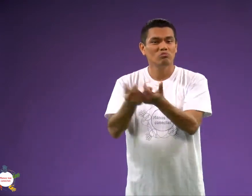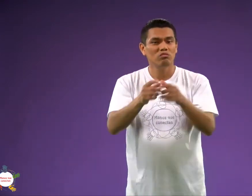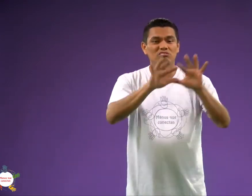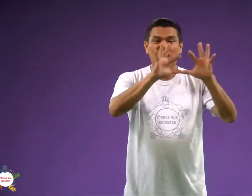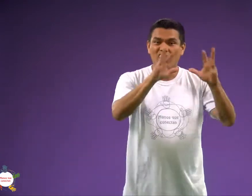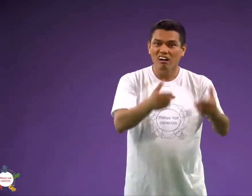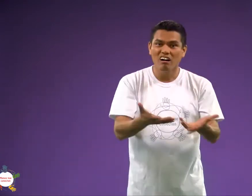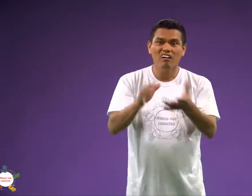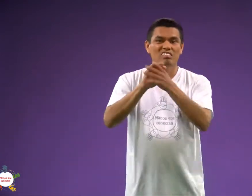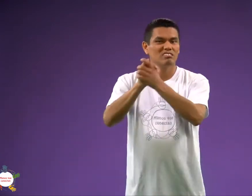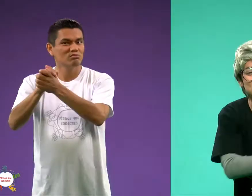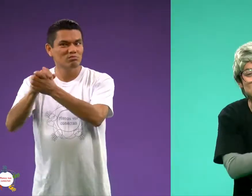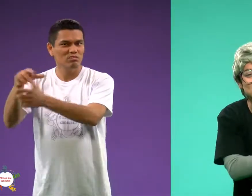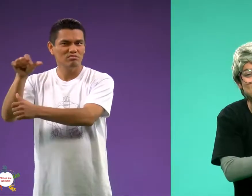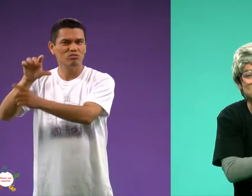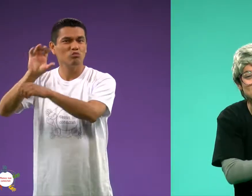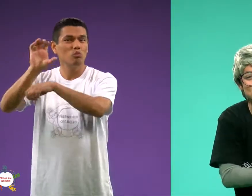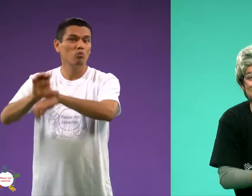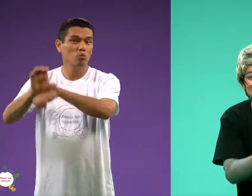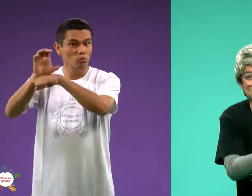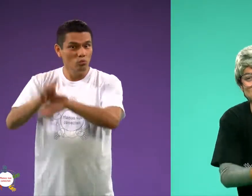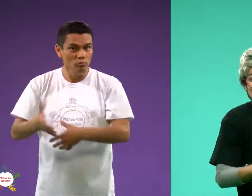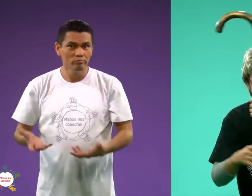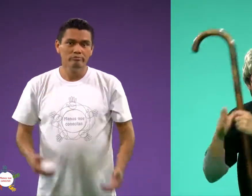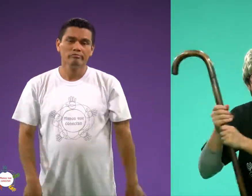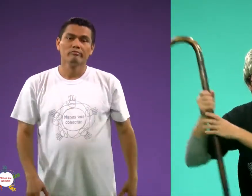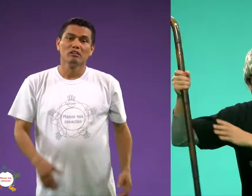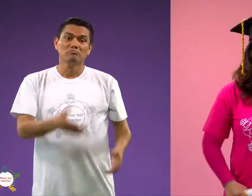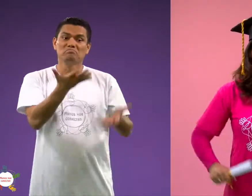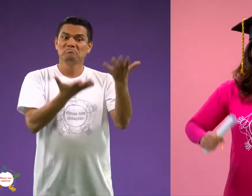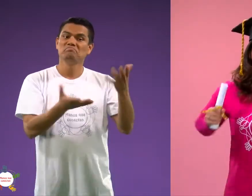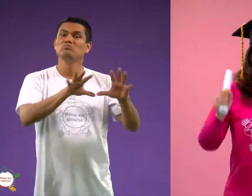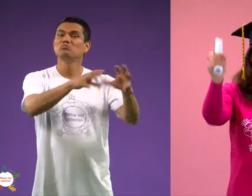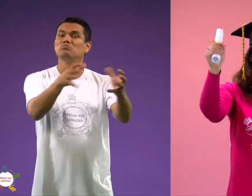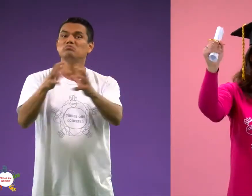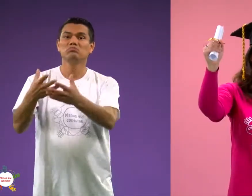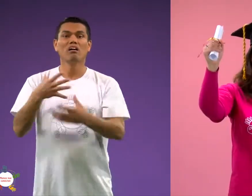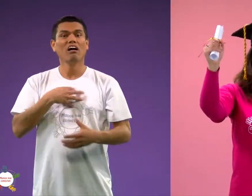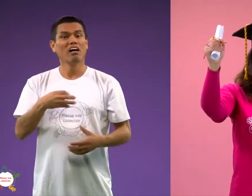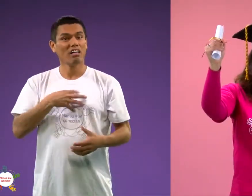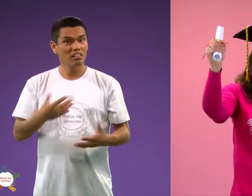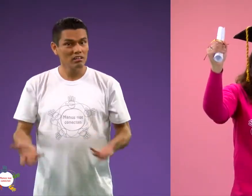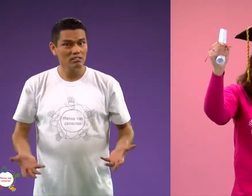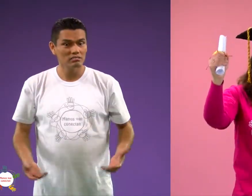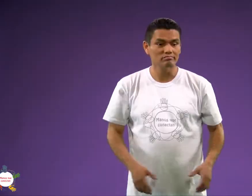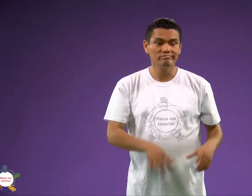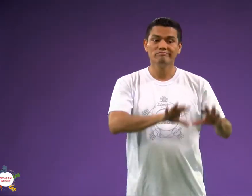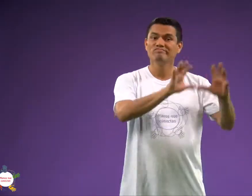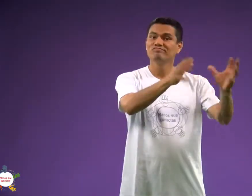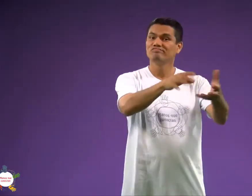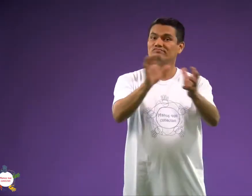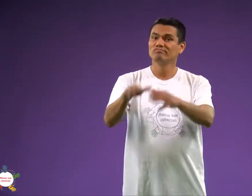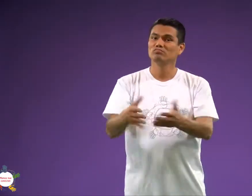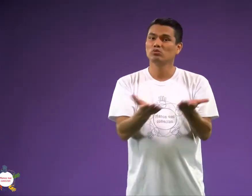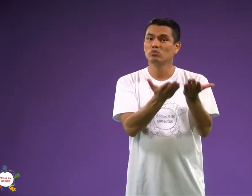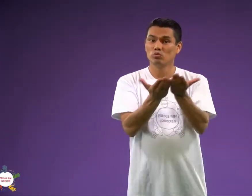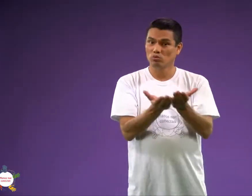amigos, clubes, edades y nivel de educación como primaria, secundaria o universidad. Además, existe la